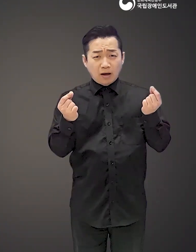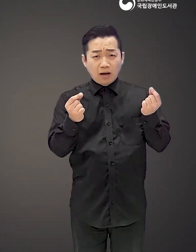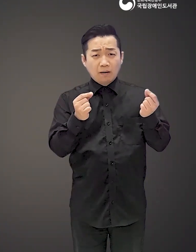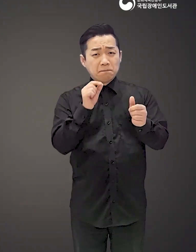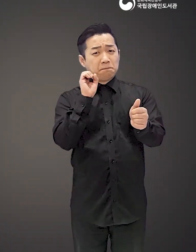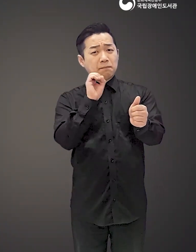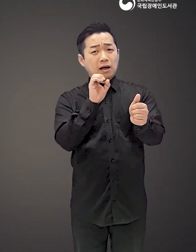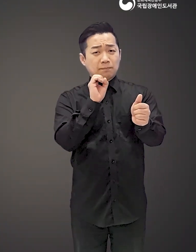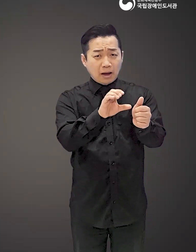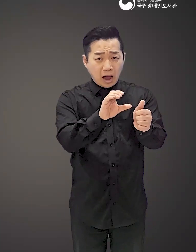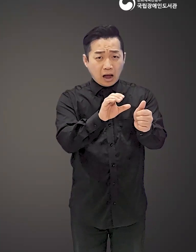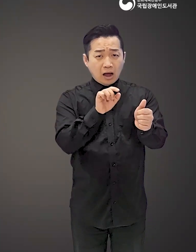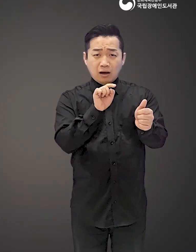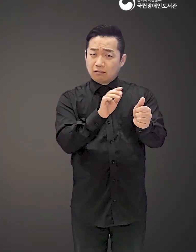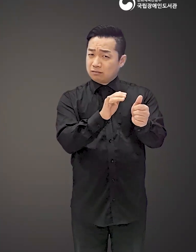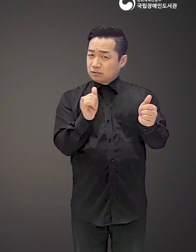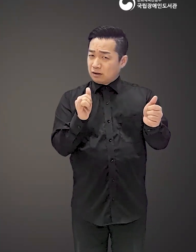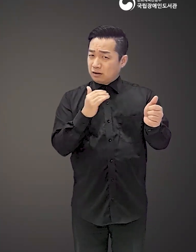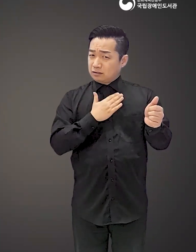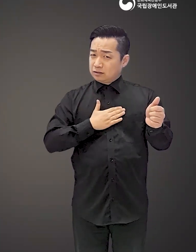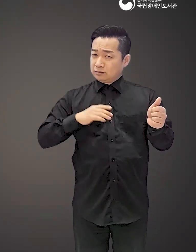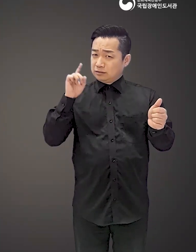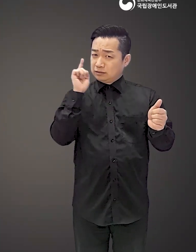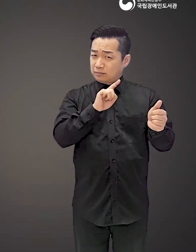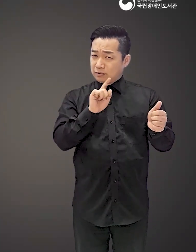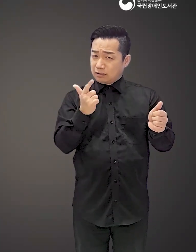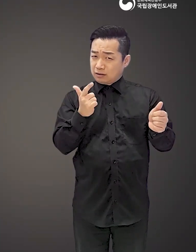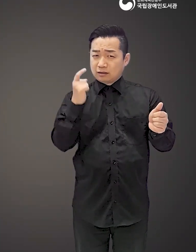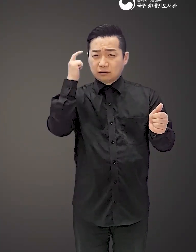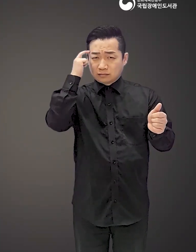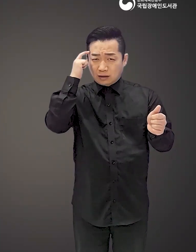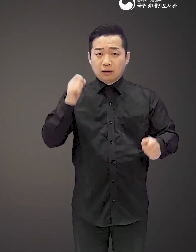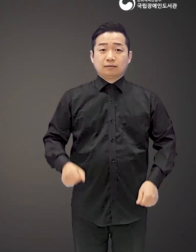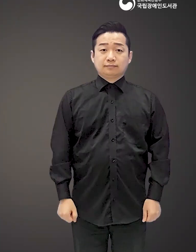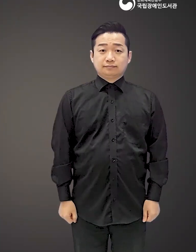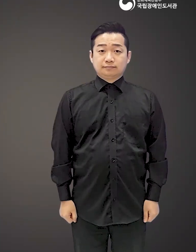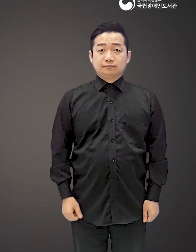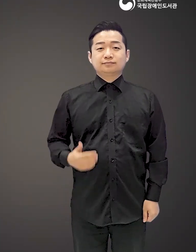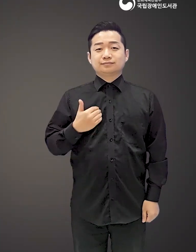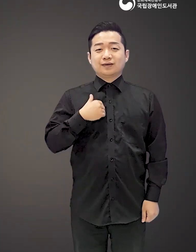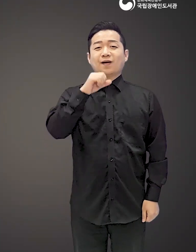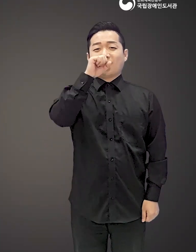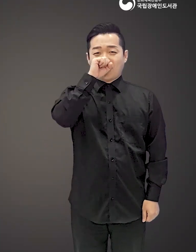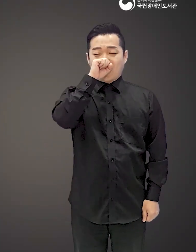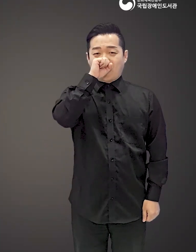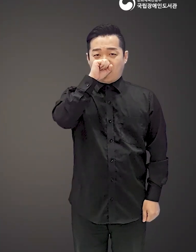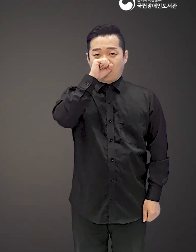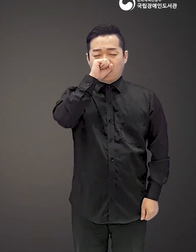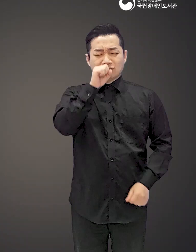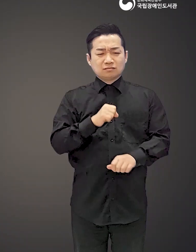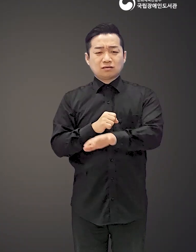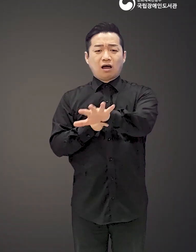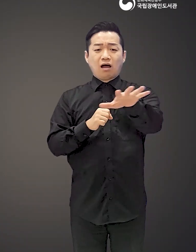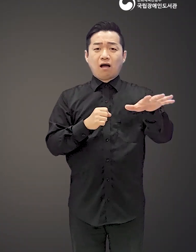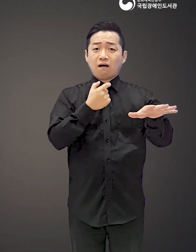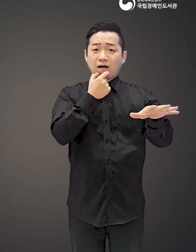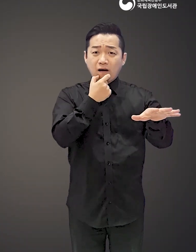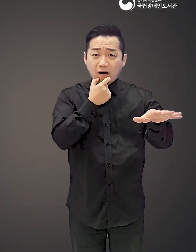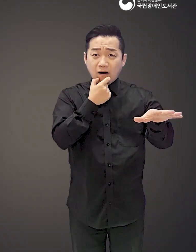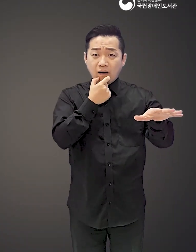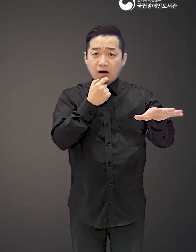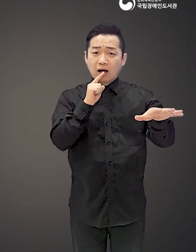이렇게 말하면 저 사람이 기분 나빠하지 않을까? 난 좋은데